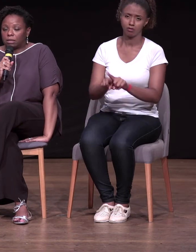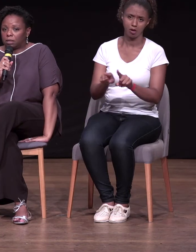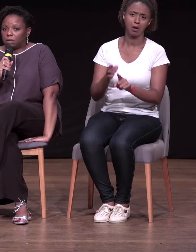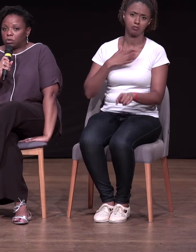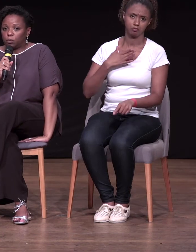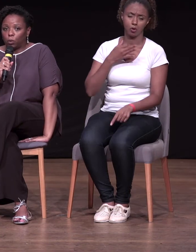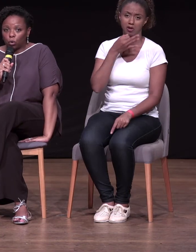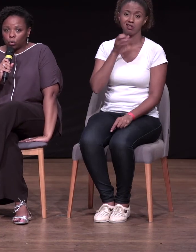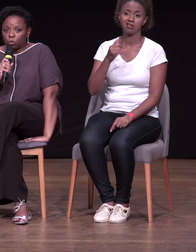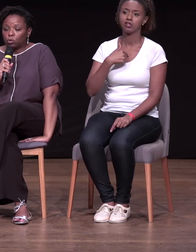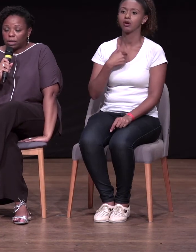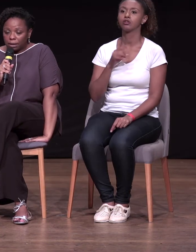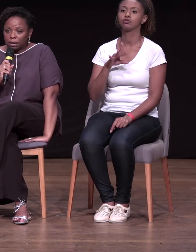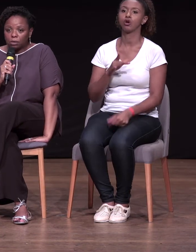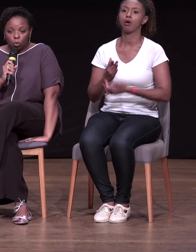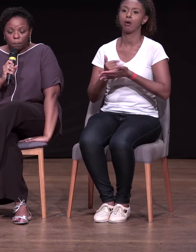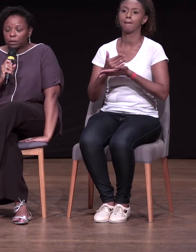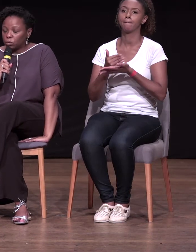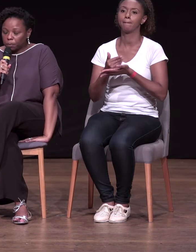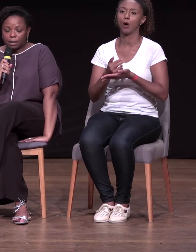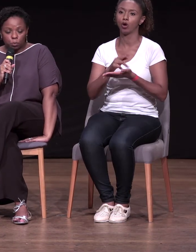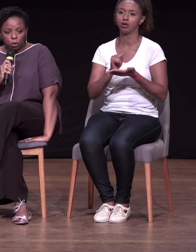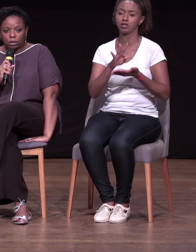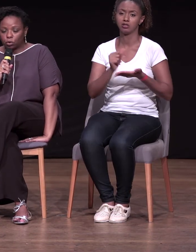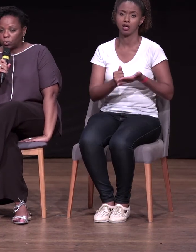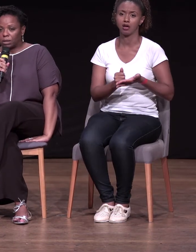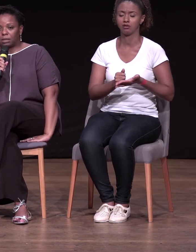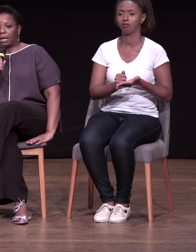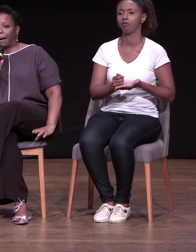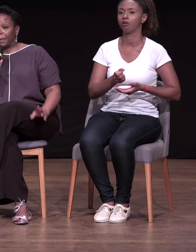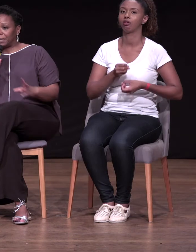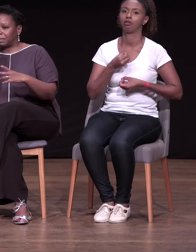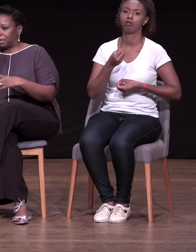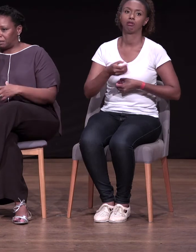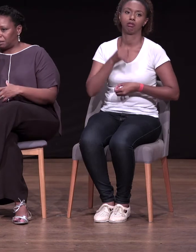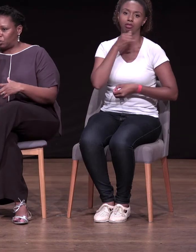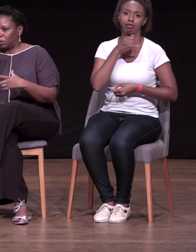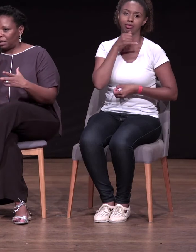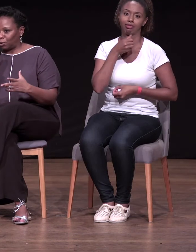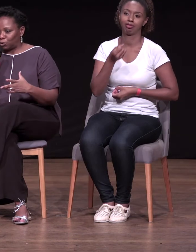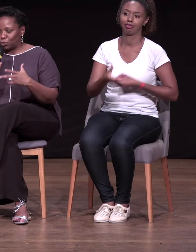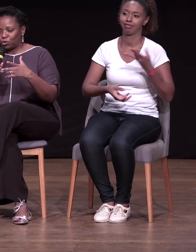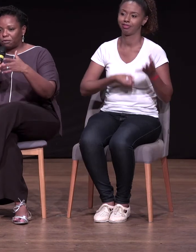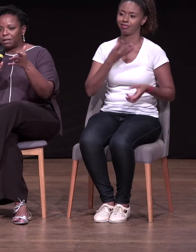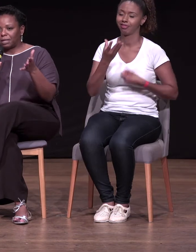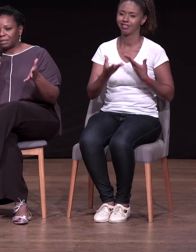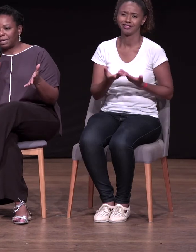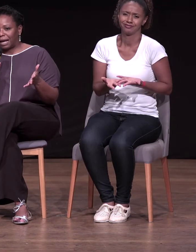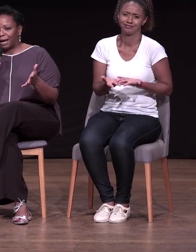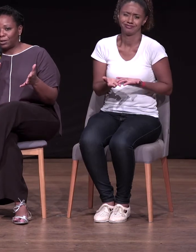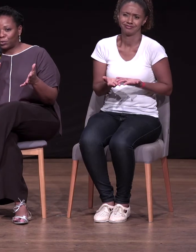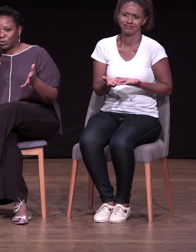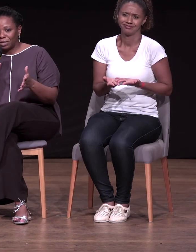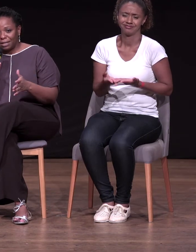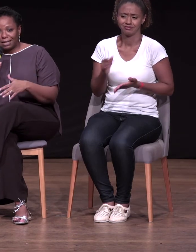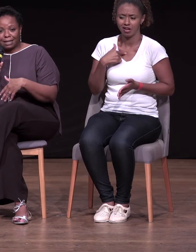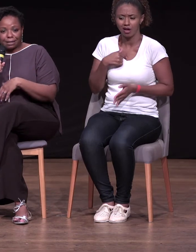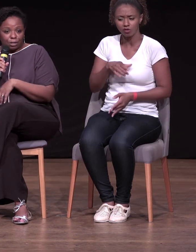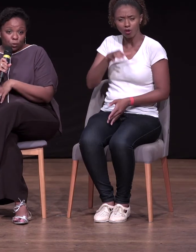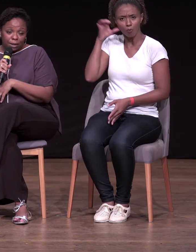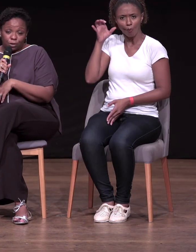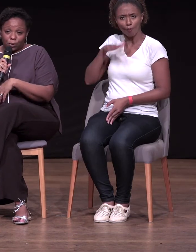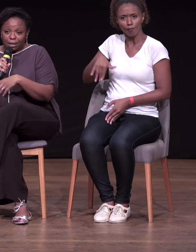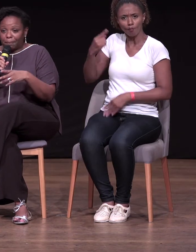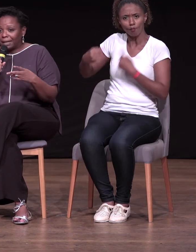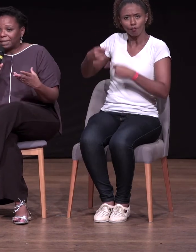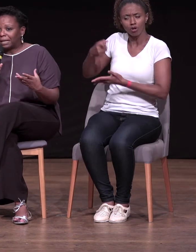dando receita de bolo, eu estaria ocupando um espaço político. Quer dizer, a presença do negro nos diferentes cenários,